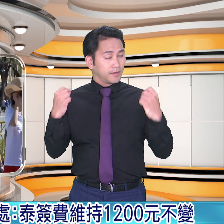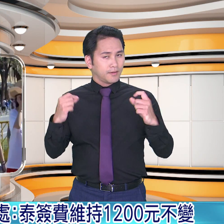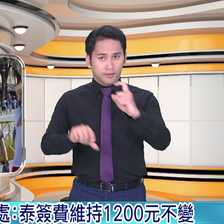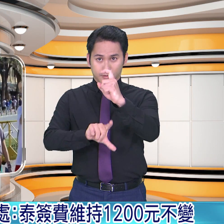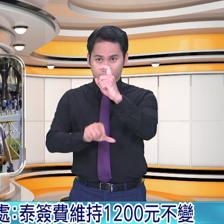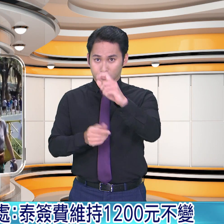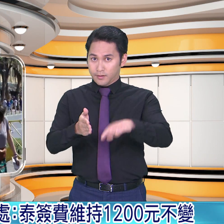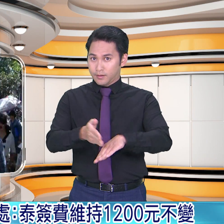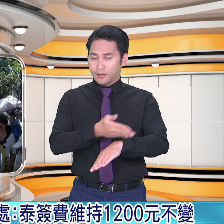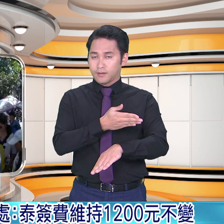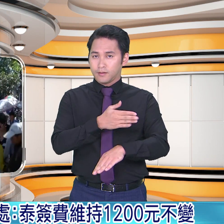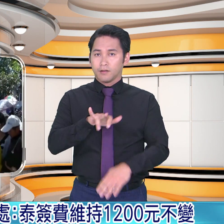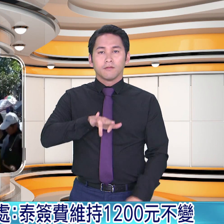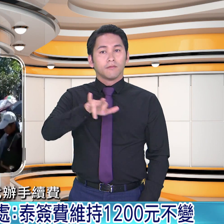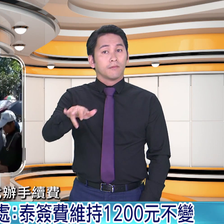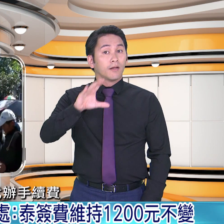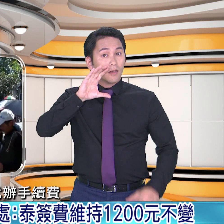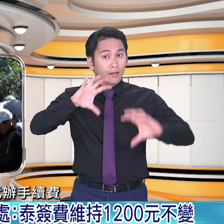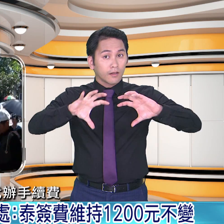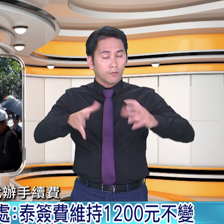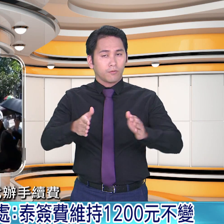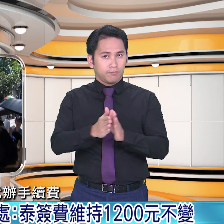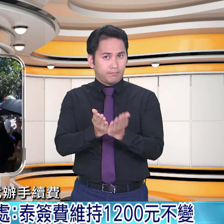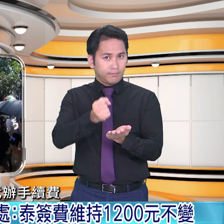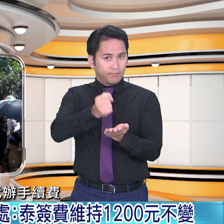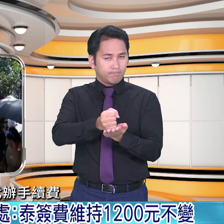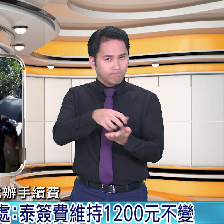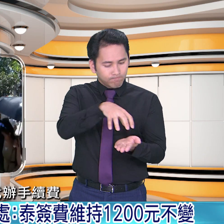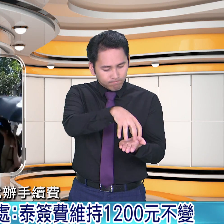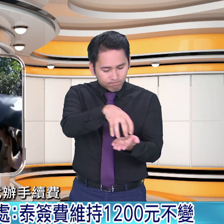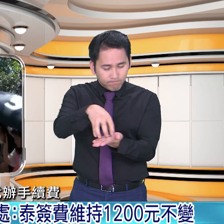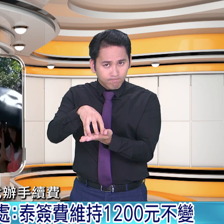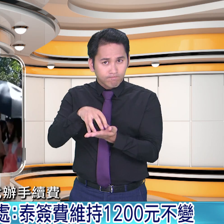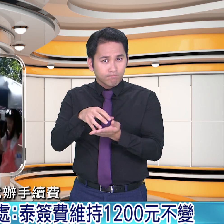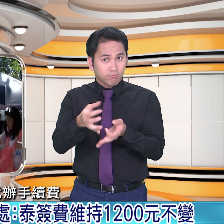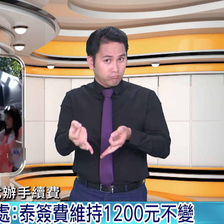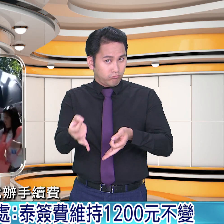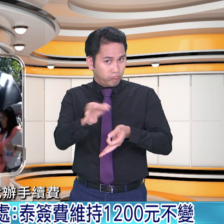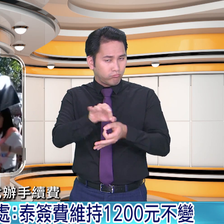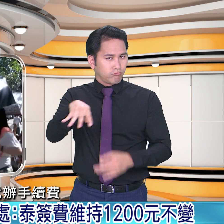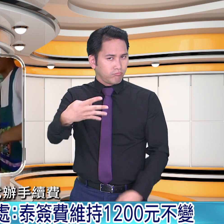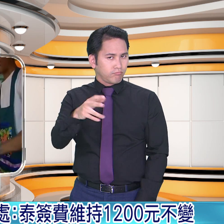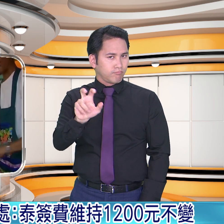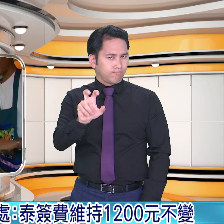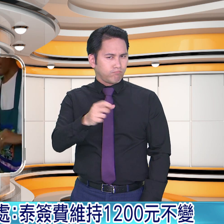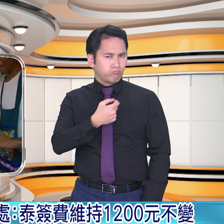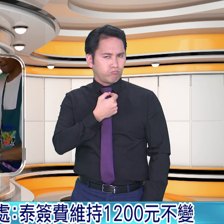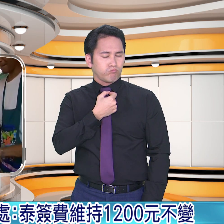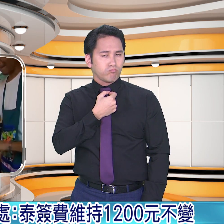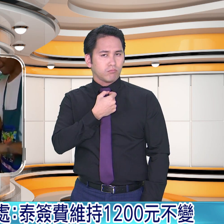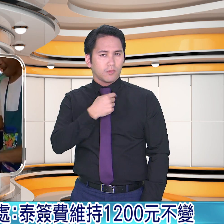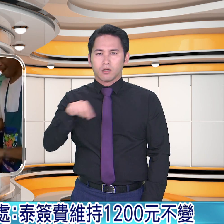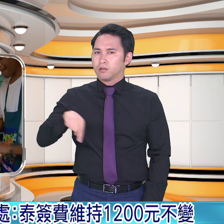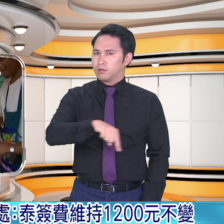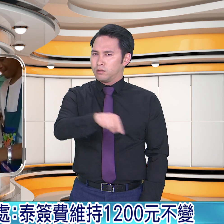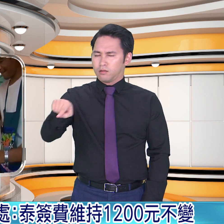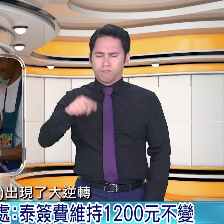十月起，泰国签证要加收470元的代办手续费，引发反弹。而政